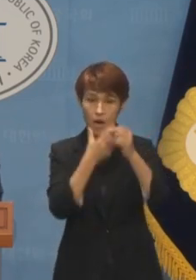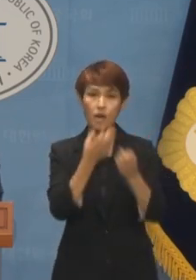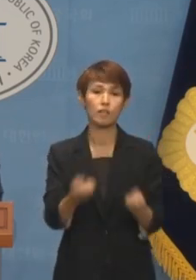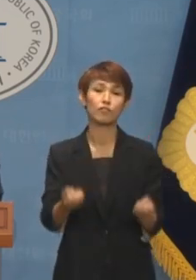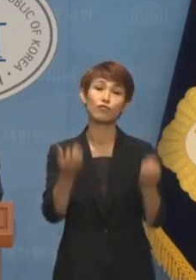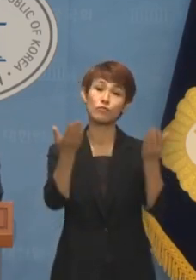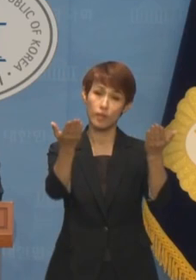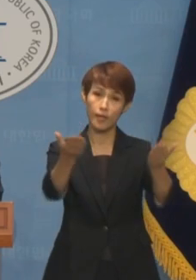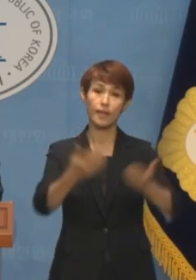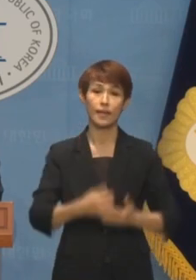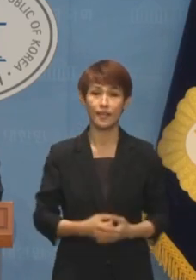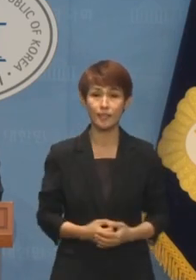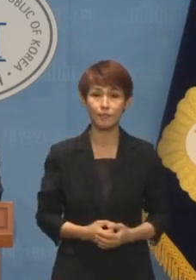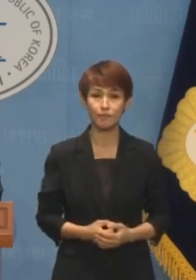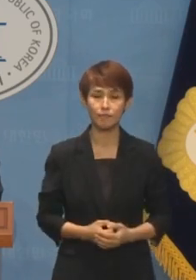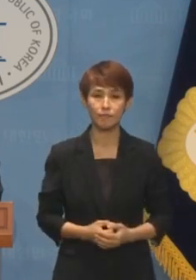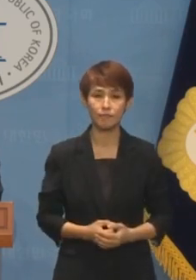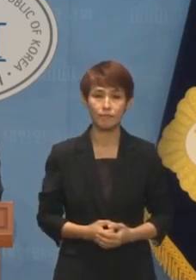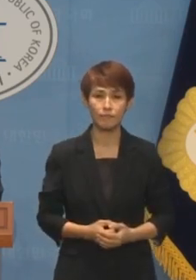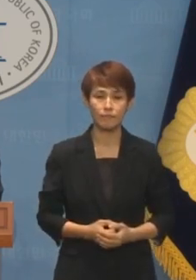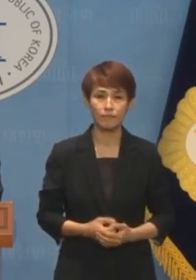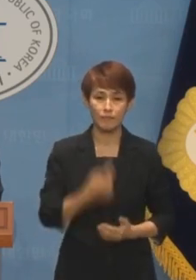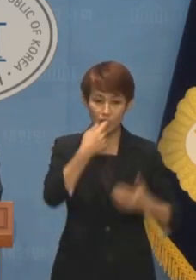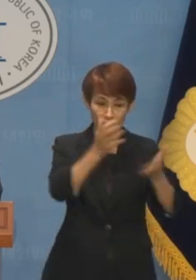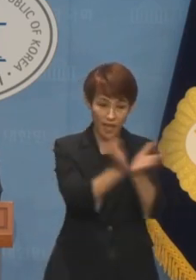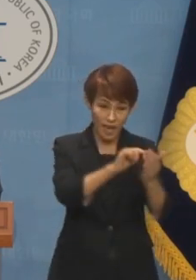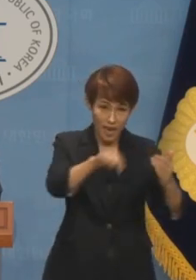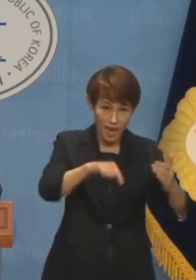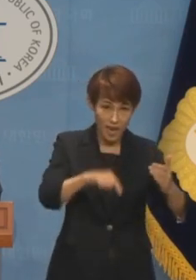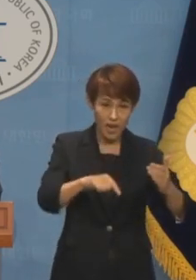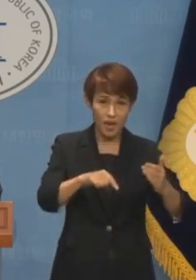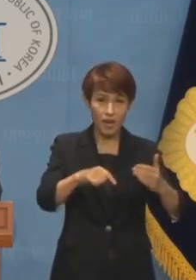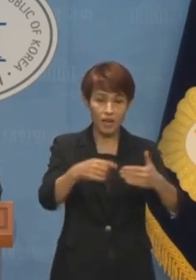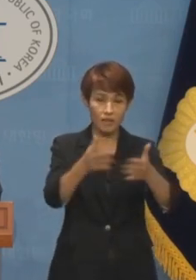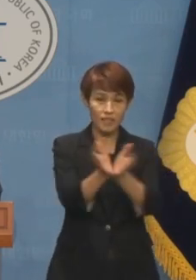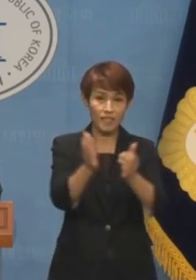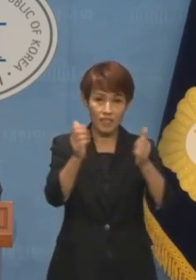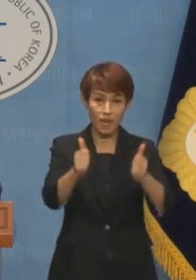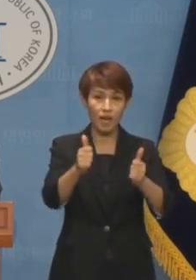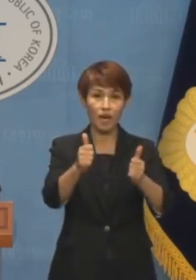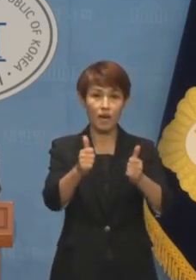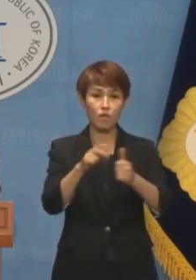전합니다. 우선 민주당 내 의장 후보 경선